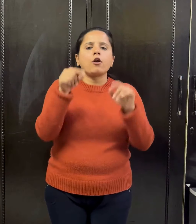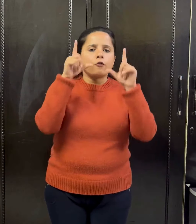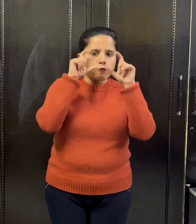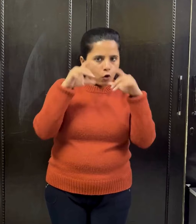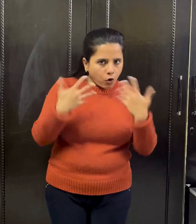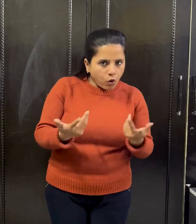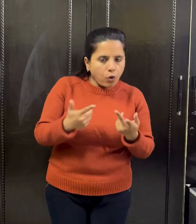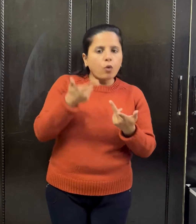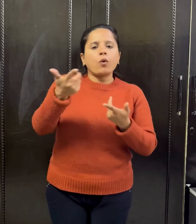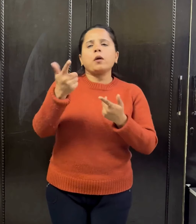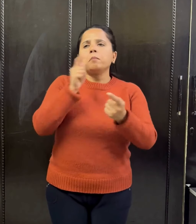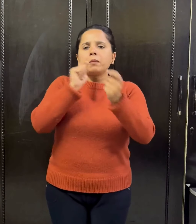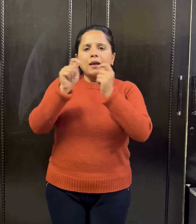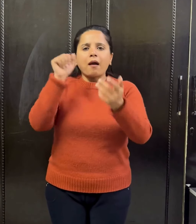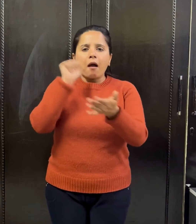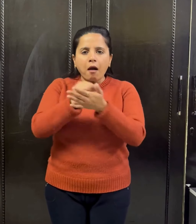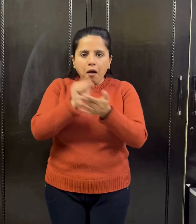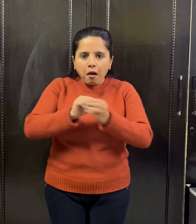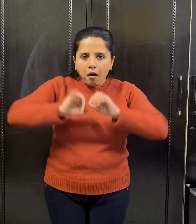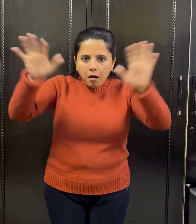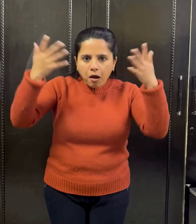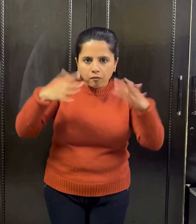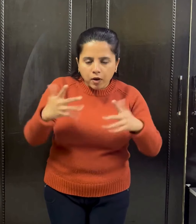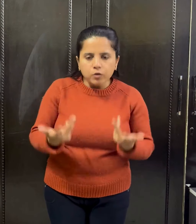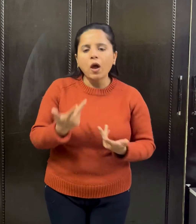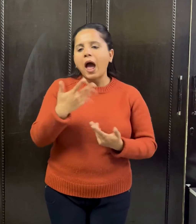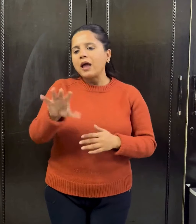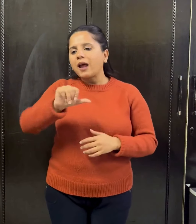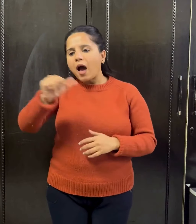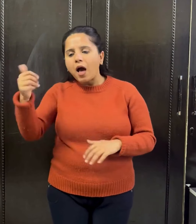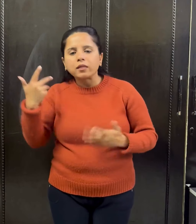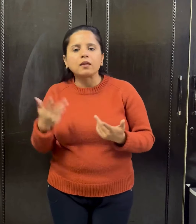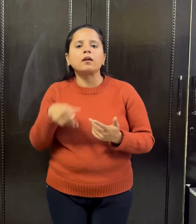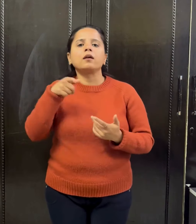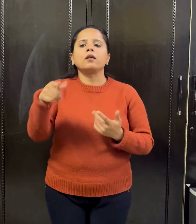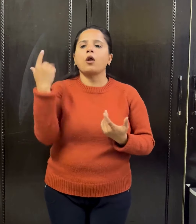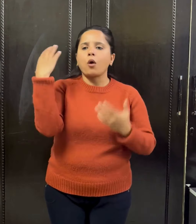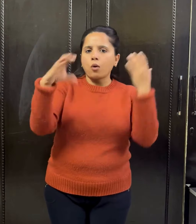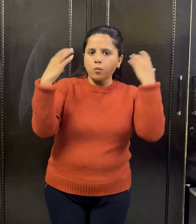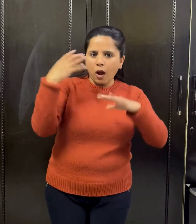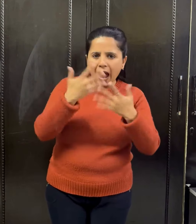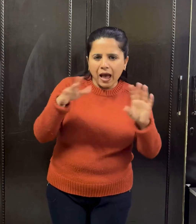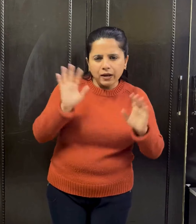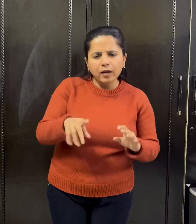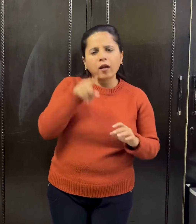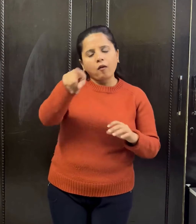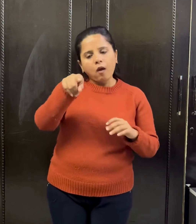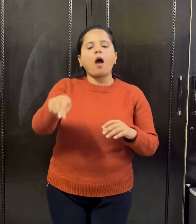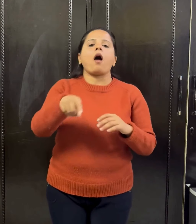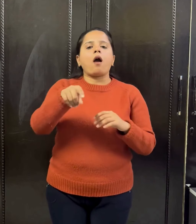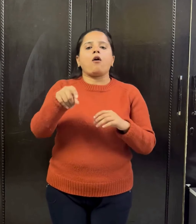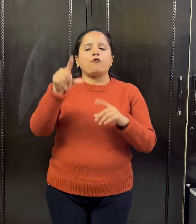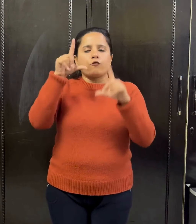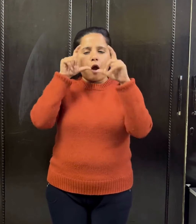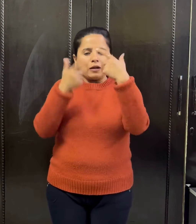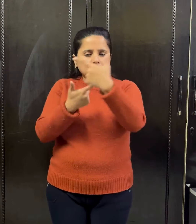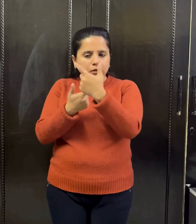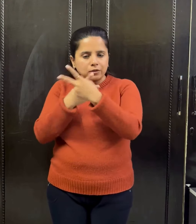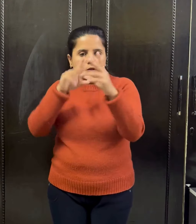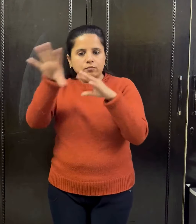मीडिया स्नैपशॉट्स या अन्य मटेरियल के रूप में हो सकता है। ये सारी चीजें एक